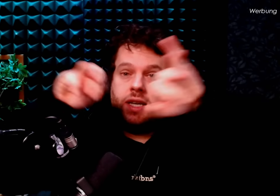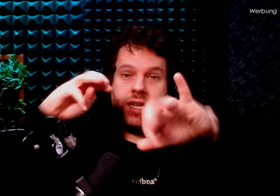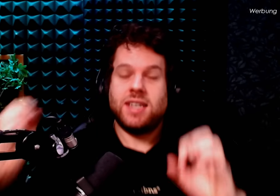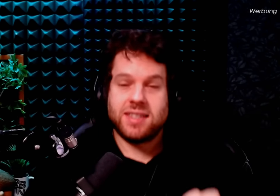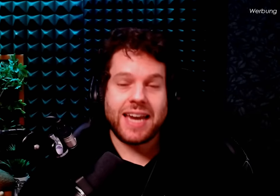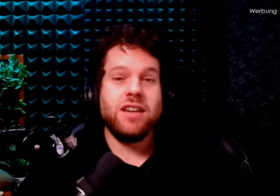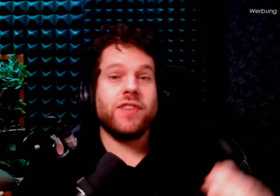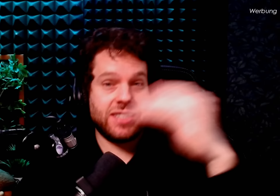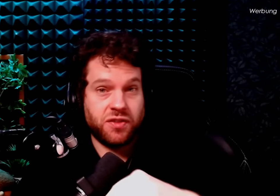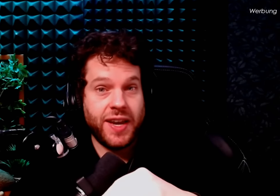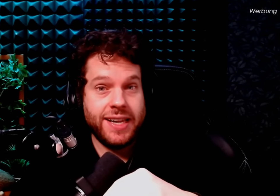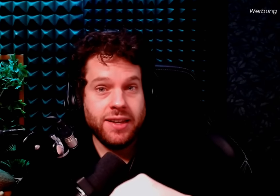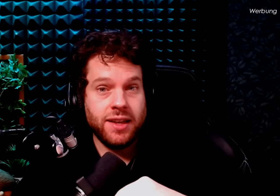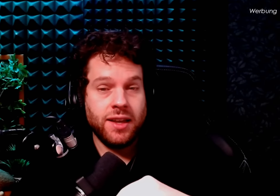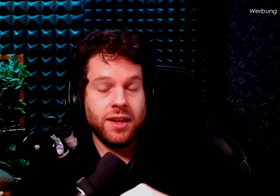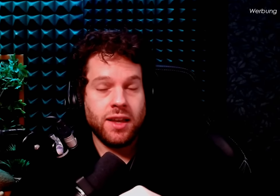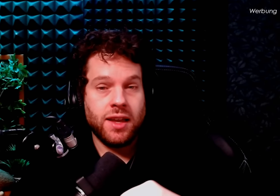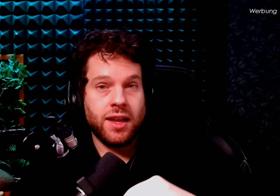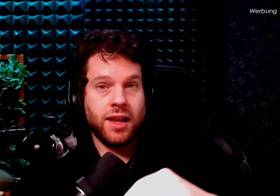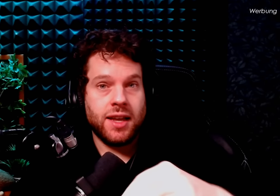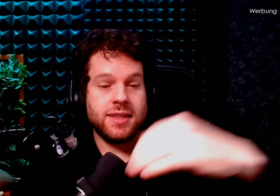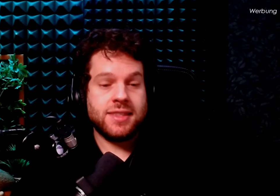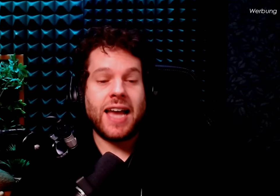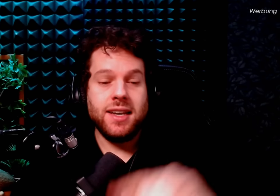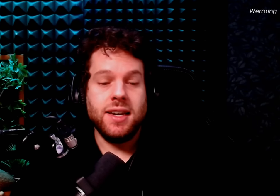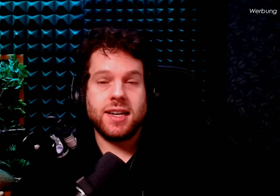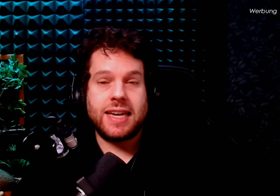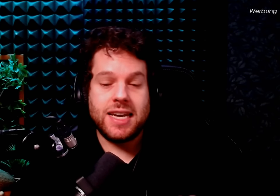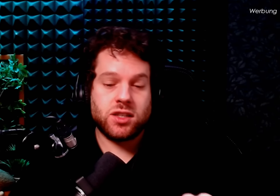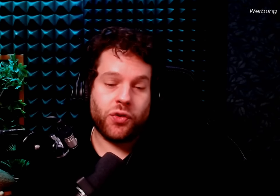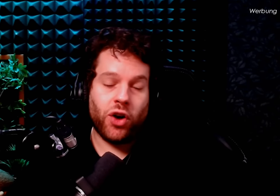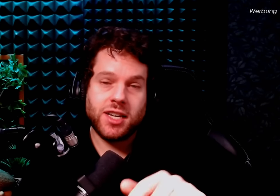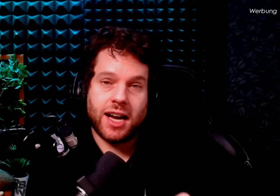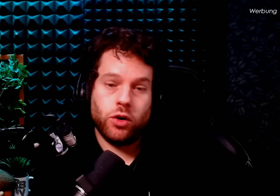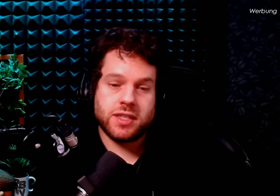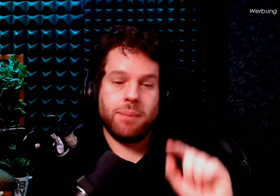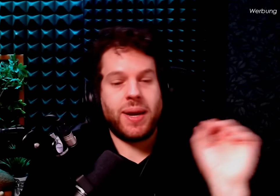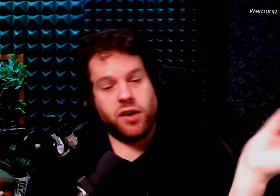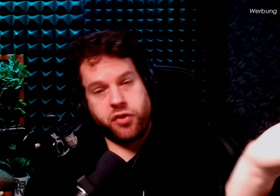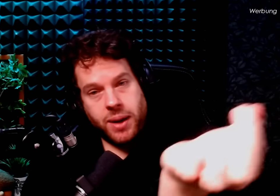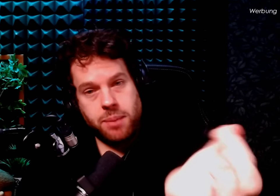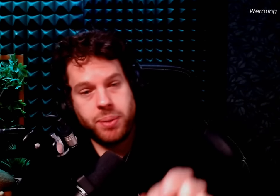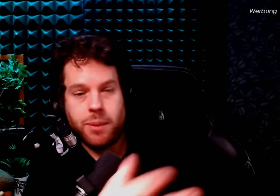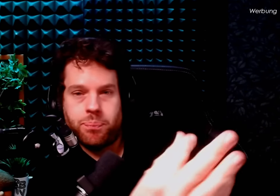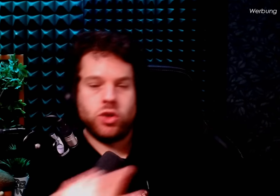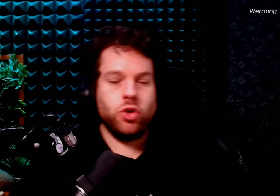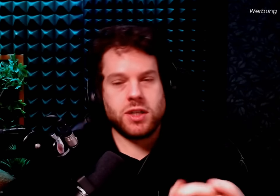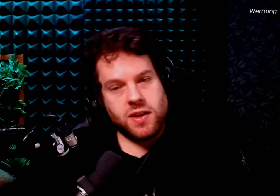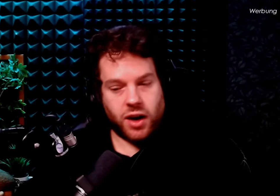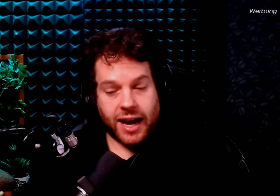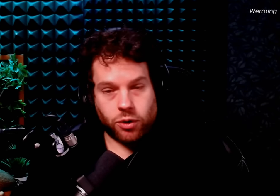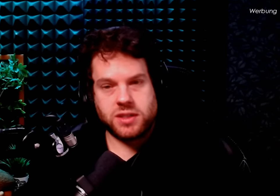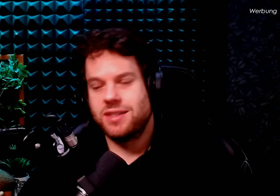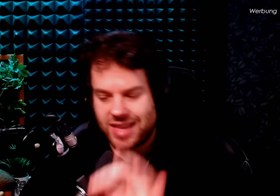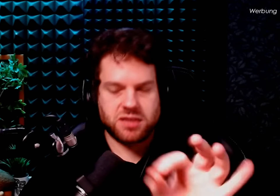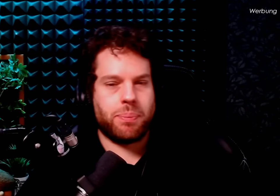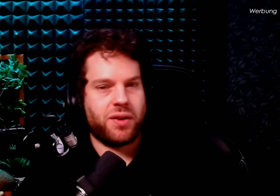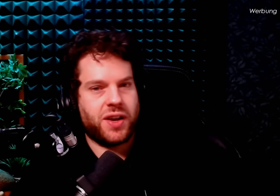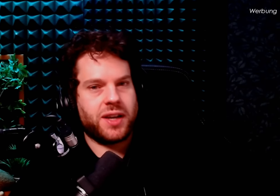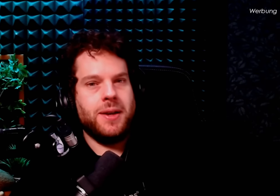Die zeichen, was ich will, dann gehe ich sofort raus, am Bäcker vorbei, Bip, Tüte, raus. Das wäre perfekt.